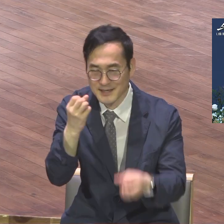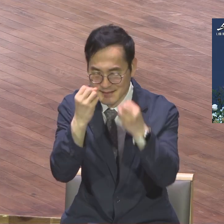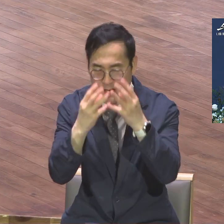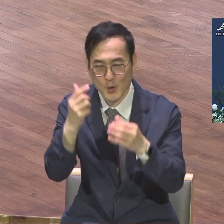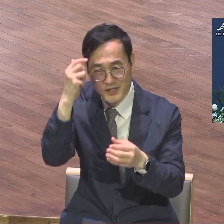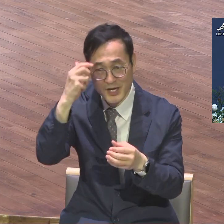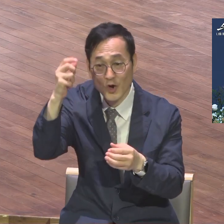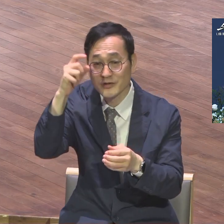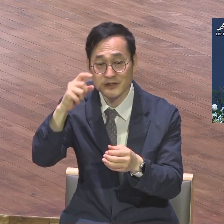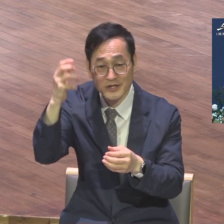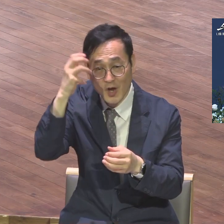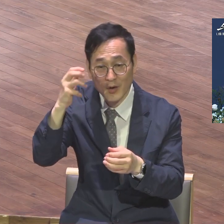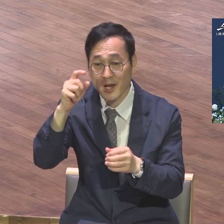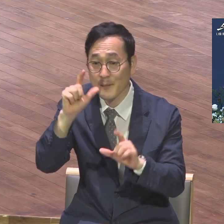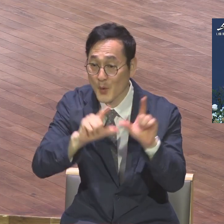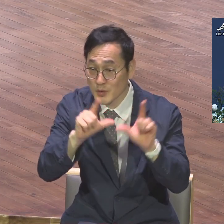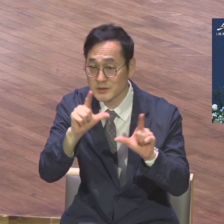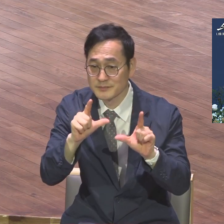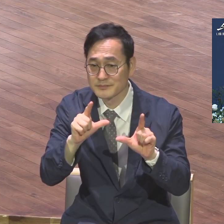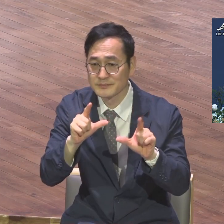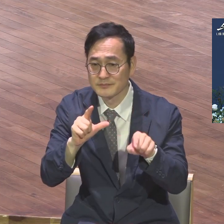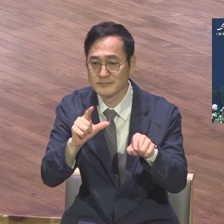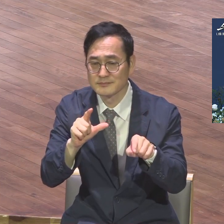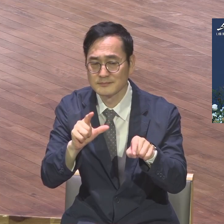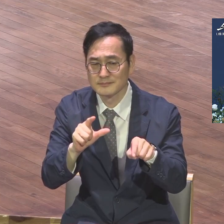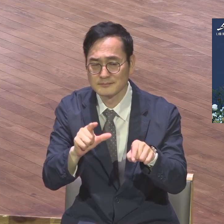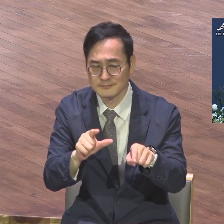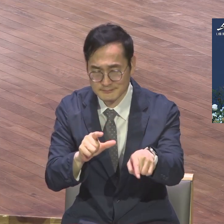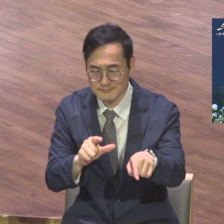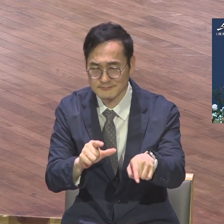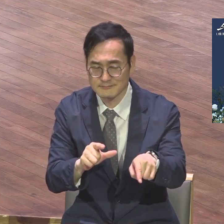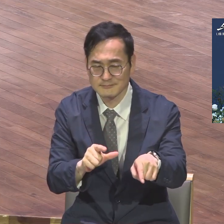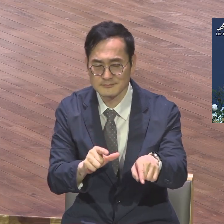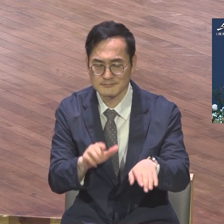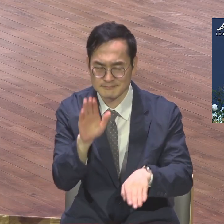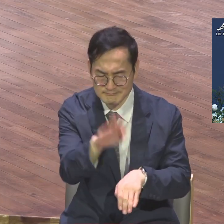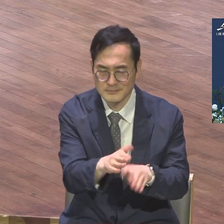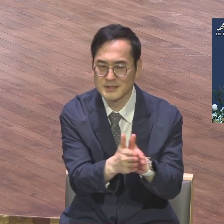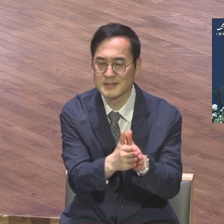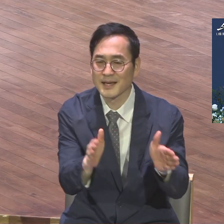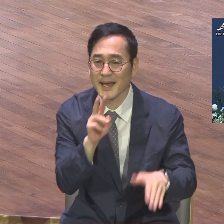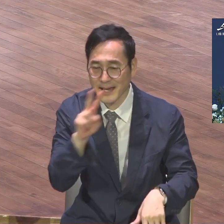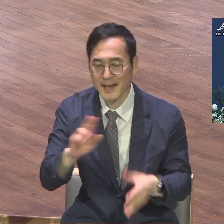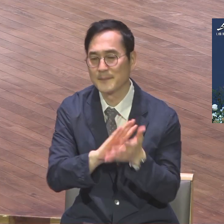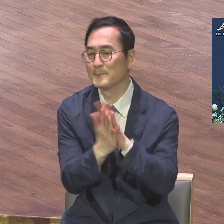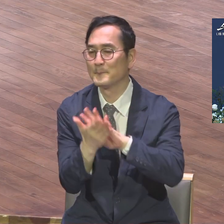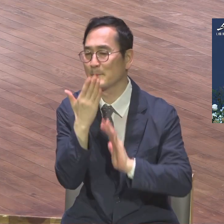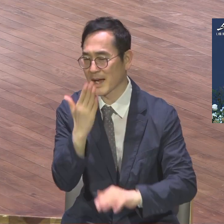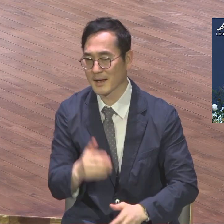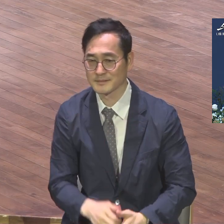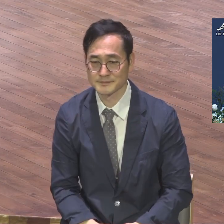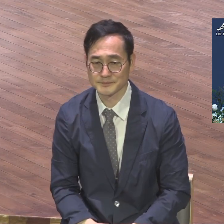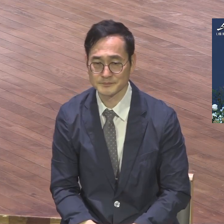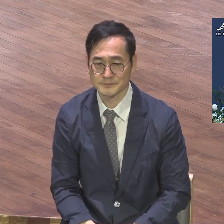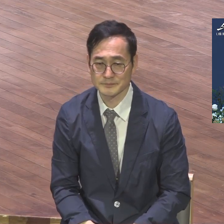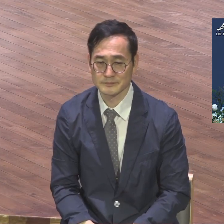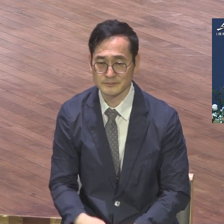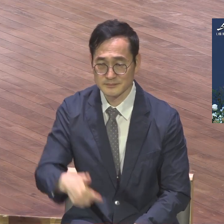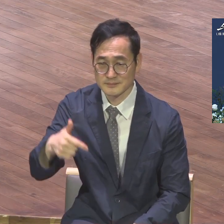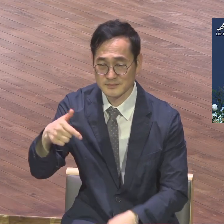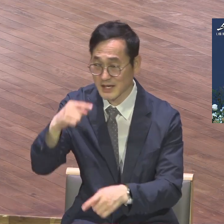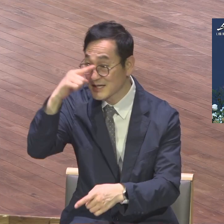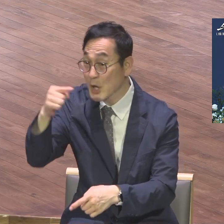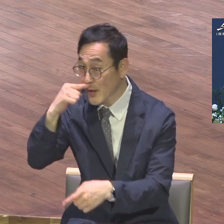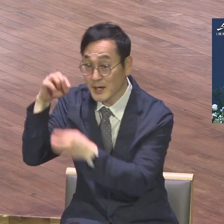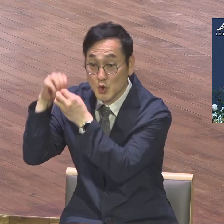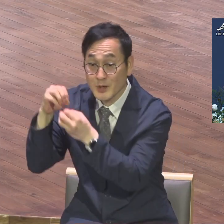언어로 완전히 삶이 바뀌게 됩니다. 서양 속담에 이런 말이 있습니다. 나이가 들어가면